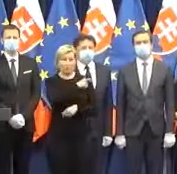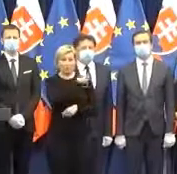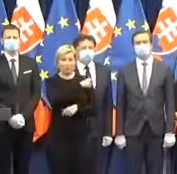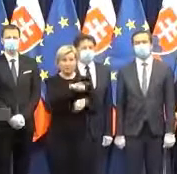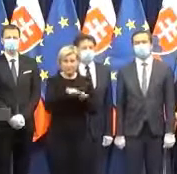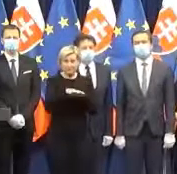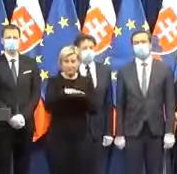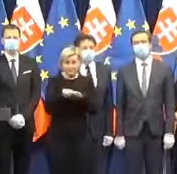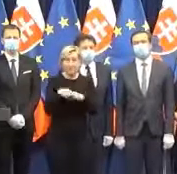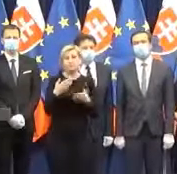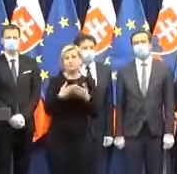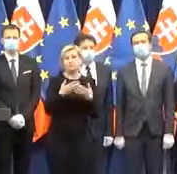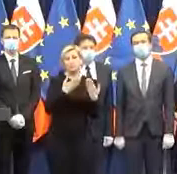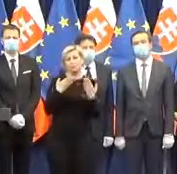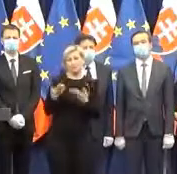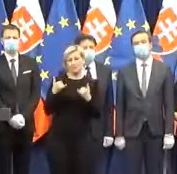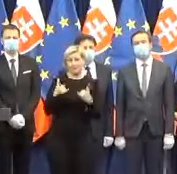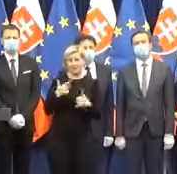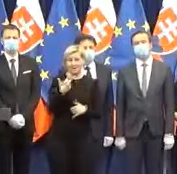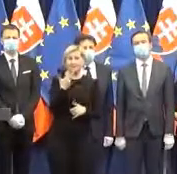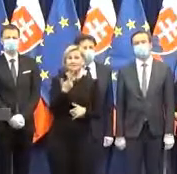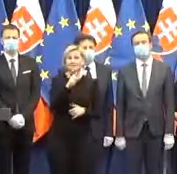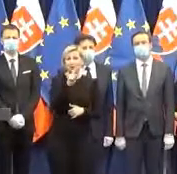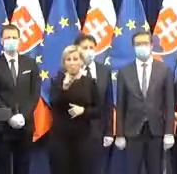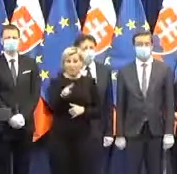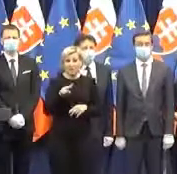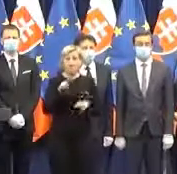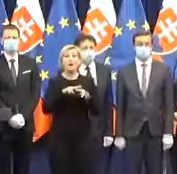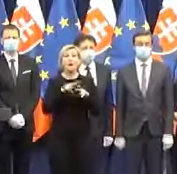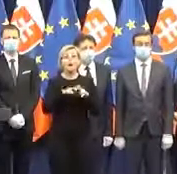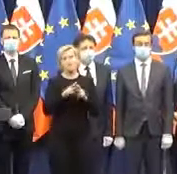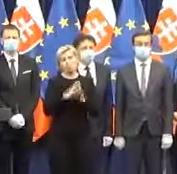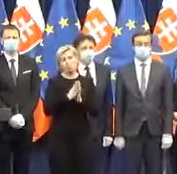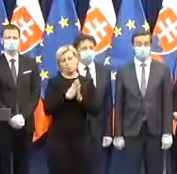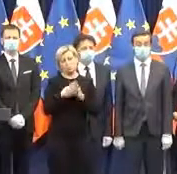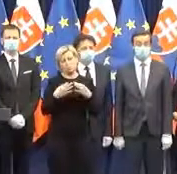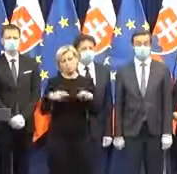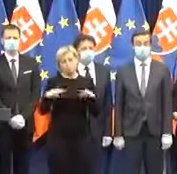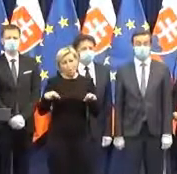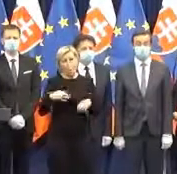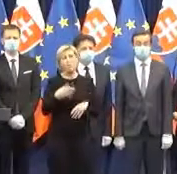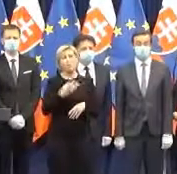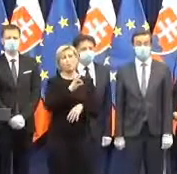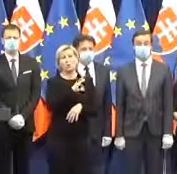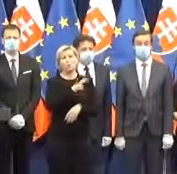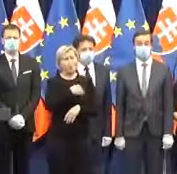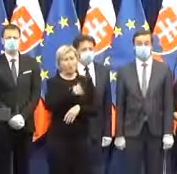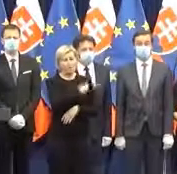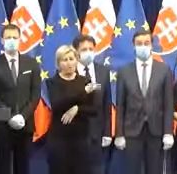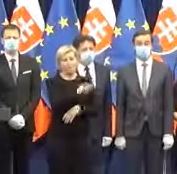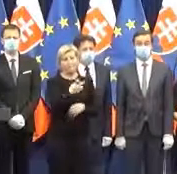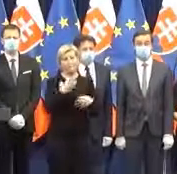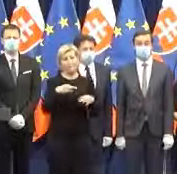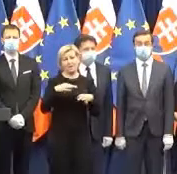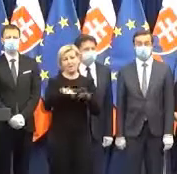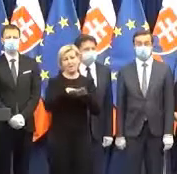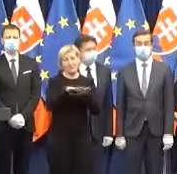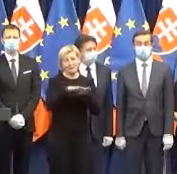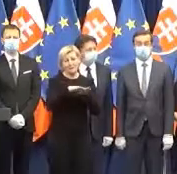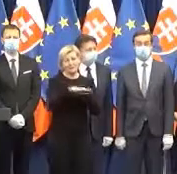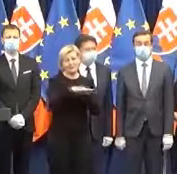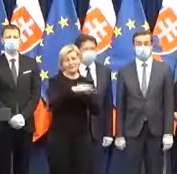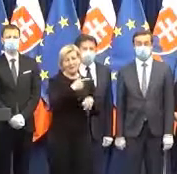3 otázky a potom dovolte teda, aby sa kolegovia rozišli po jednotlivých svojich ministerstvách, aby ich mohli prevziať. Nech sa